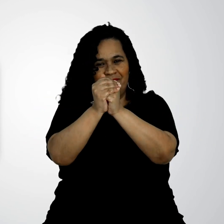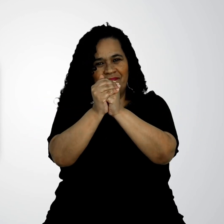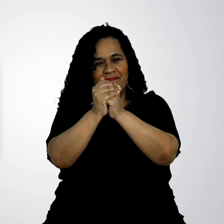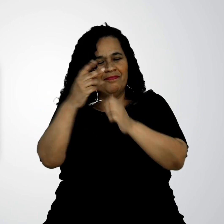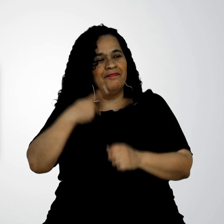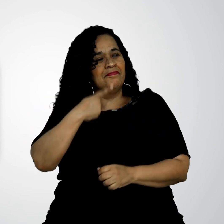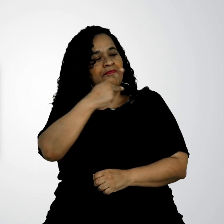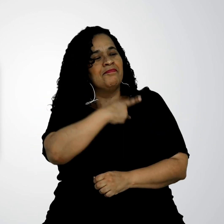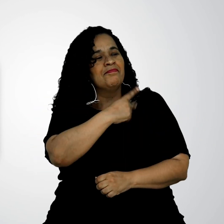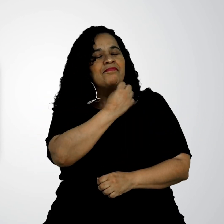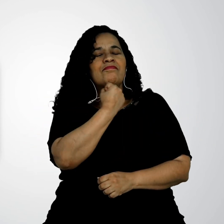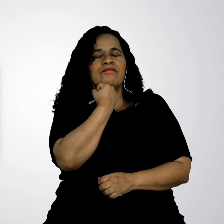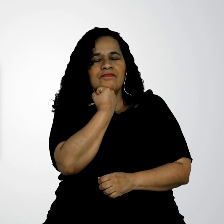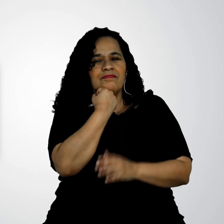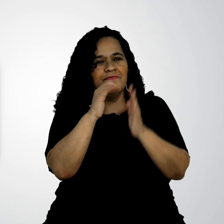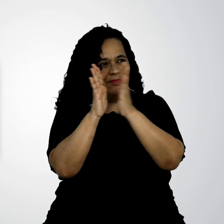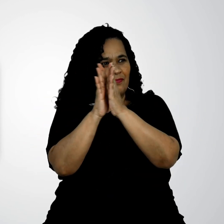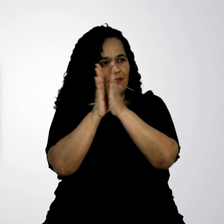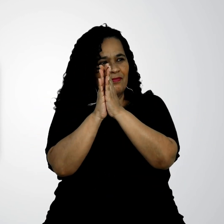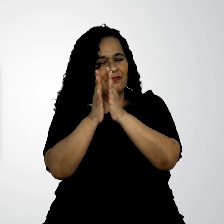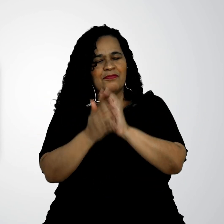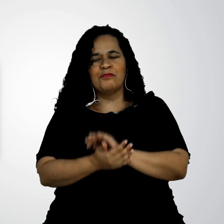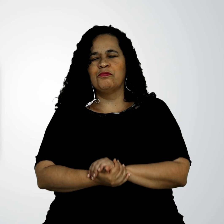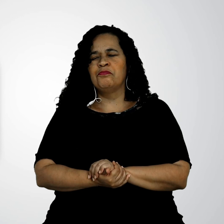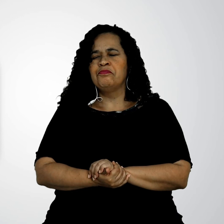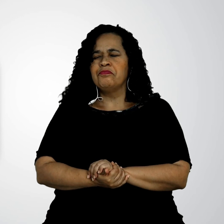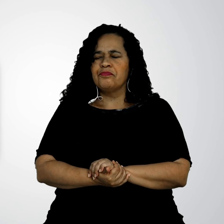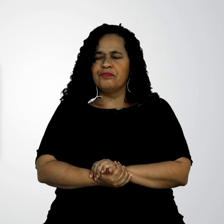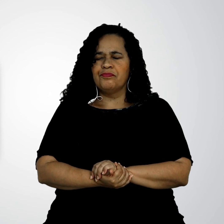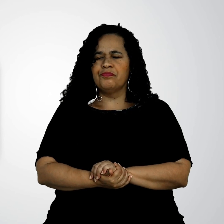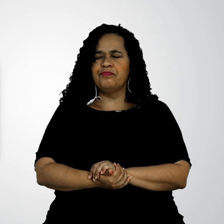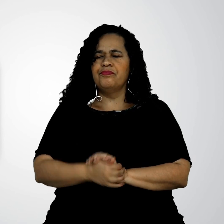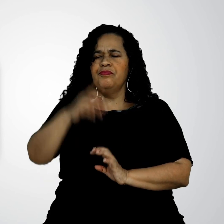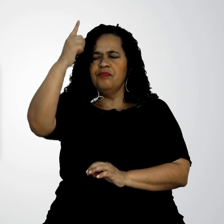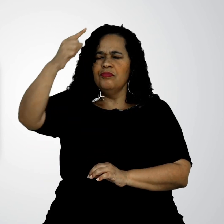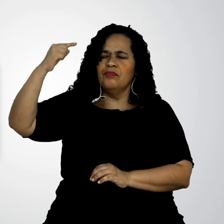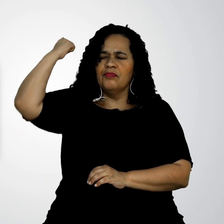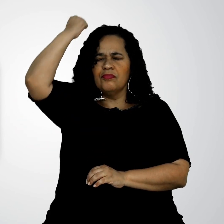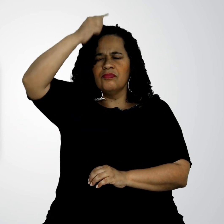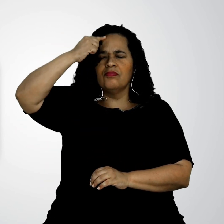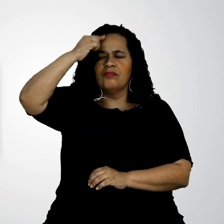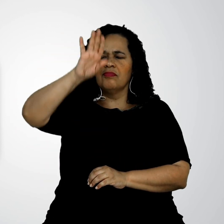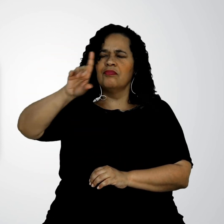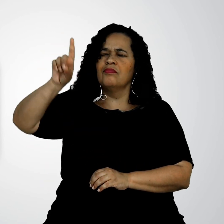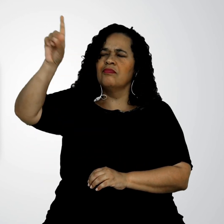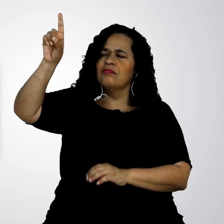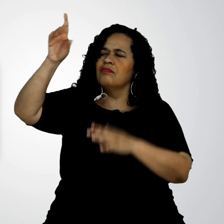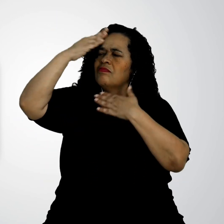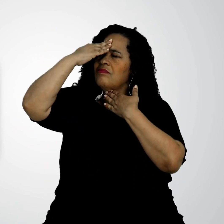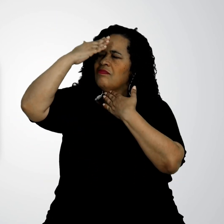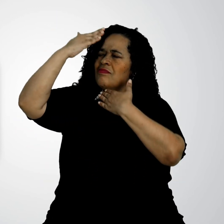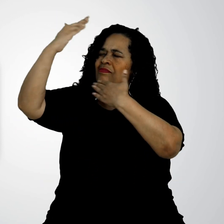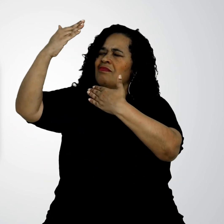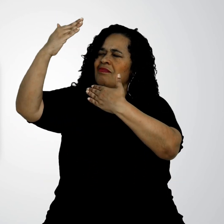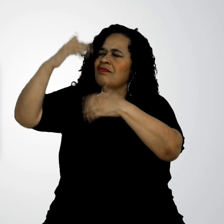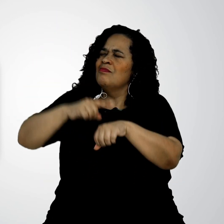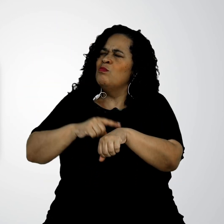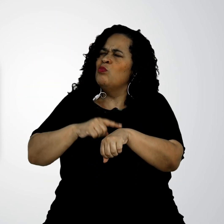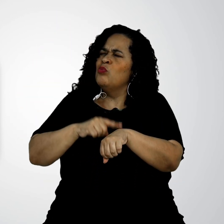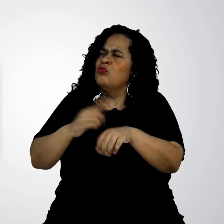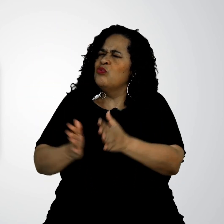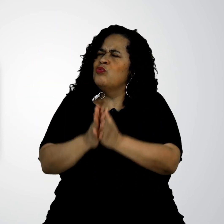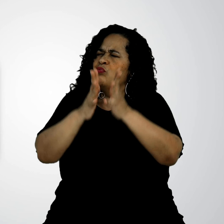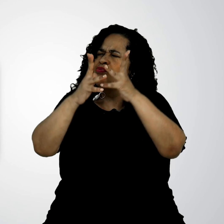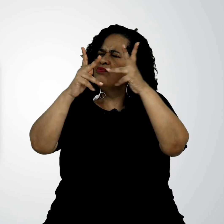Willy, ora para a gente. Vamos orar. Santo Deus e Pai, a gente te agradece por mais esse momento que nós estudamos a